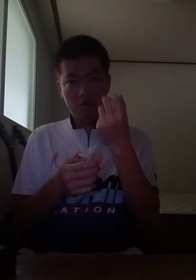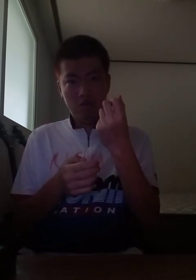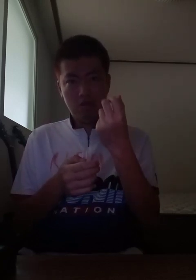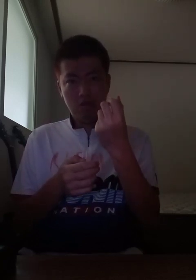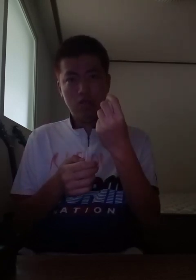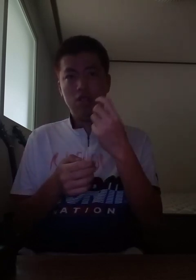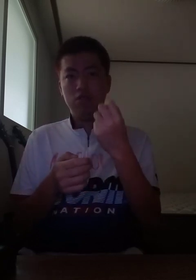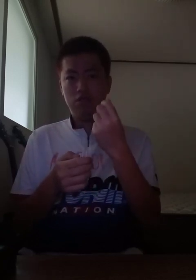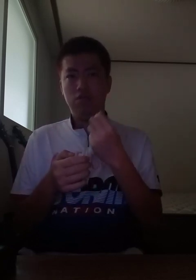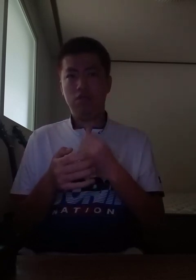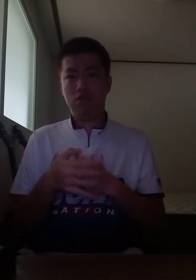비상벨을 연신 누릅니다.